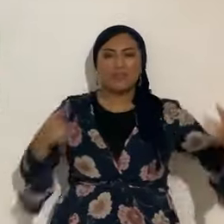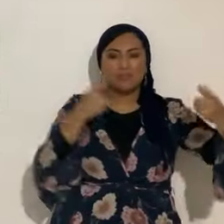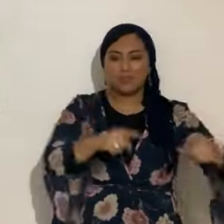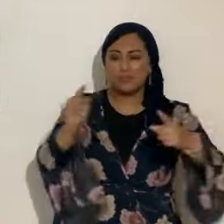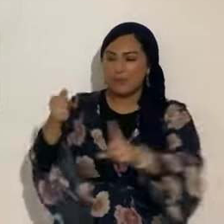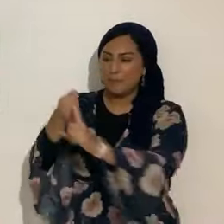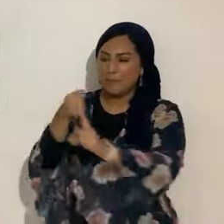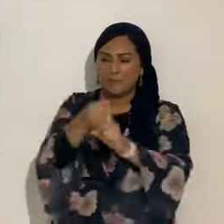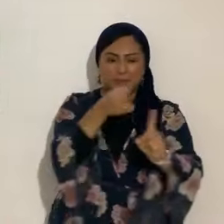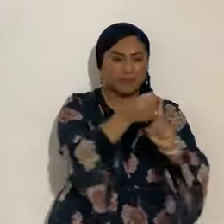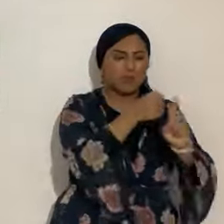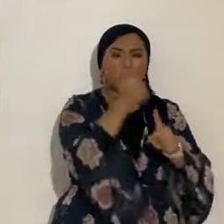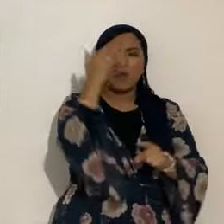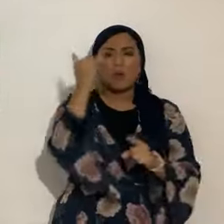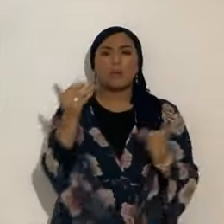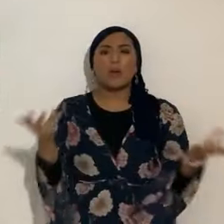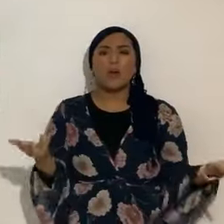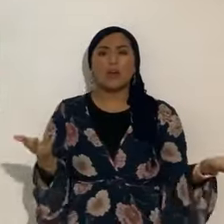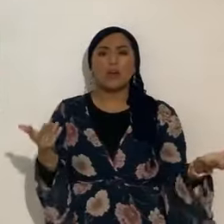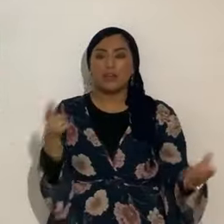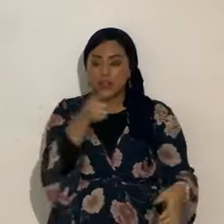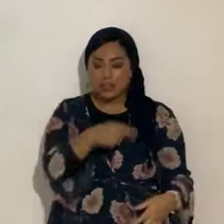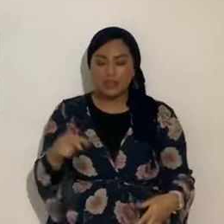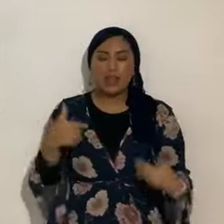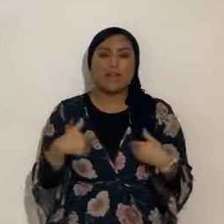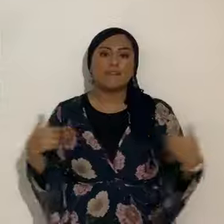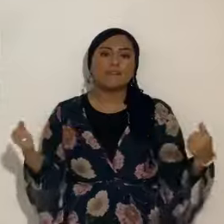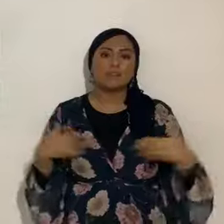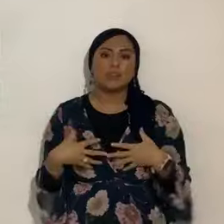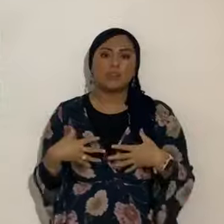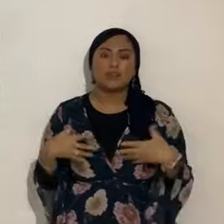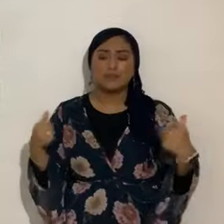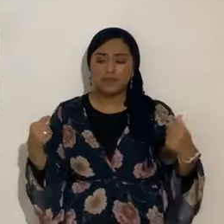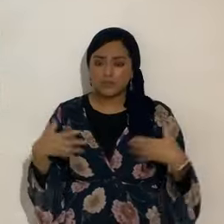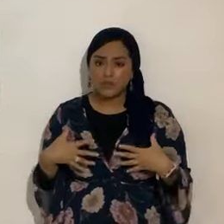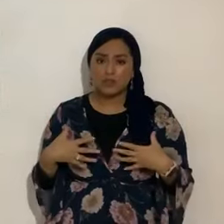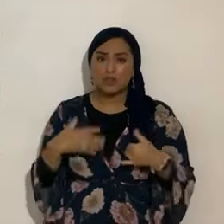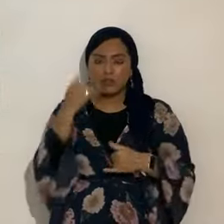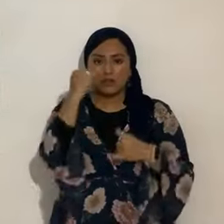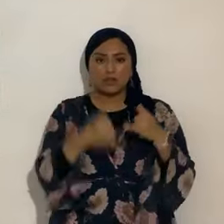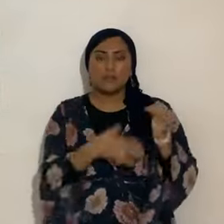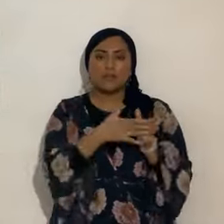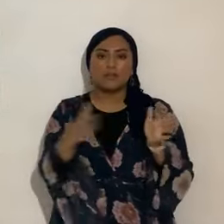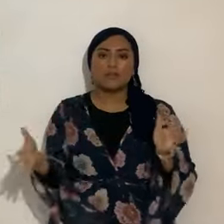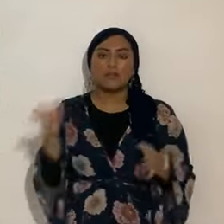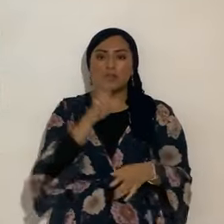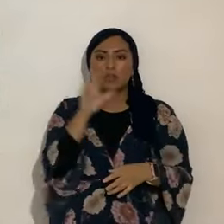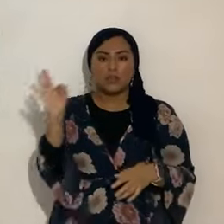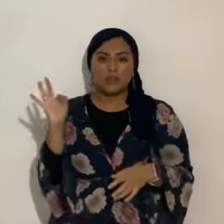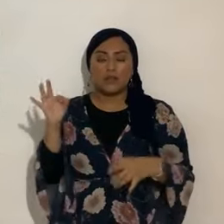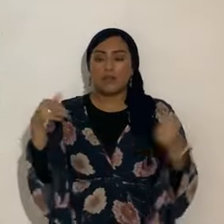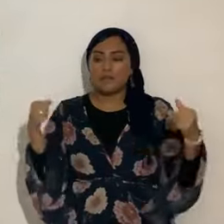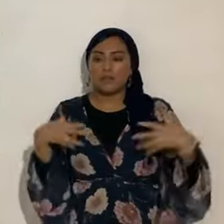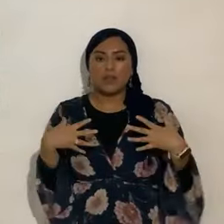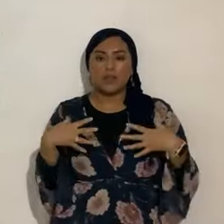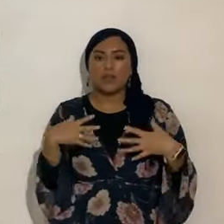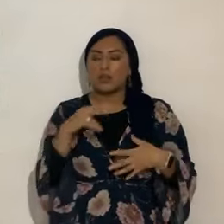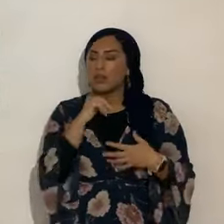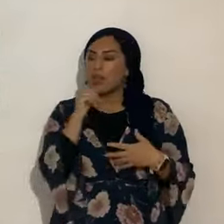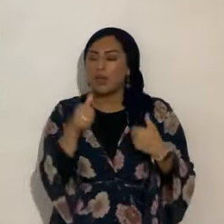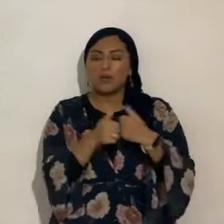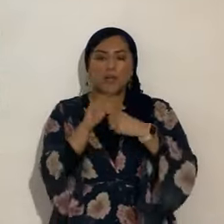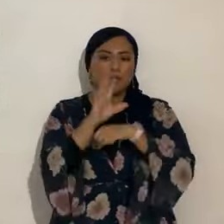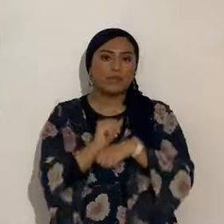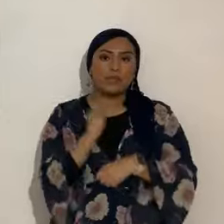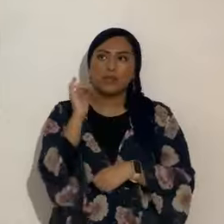enfermedades? Por miedo. El miedo, recta final 39, el miedo no es parte de la naturaleza